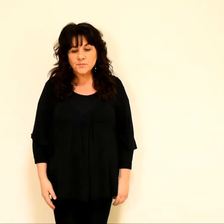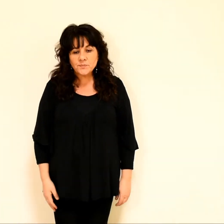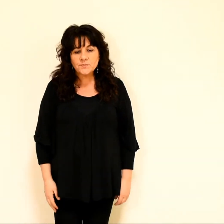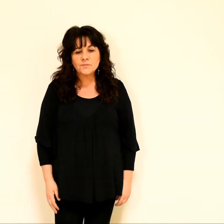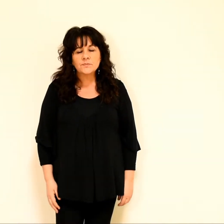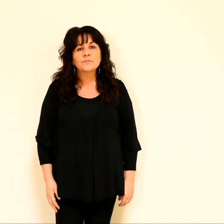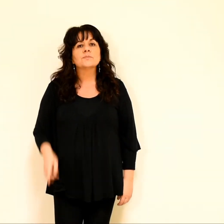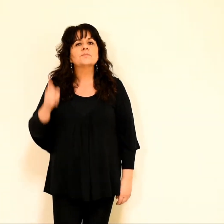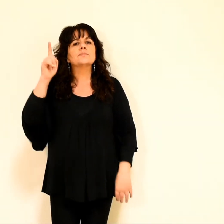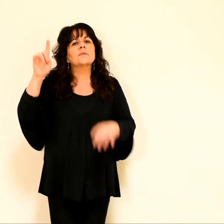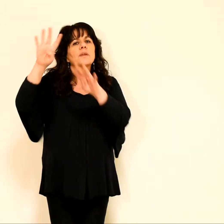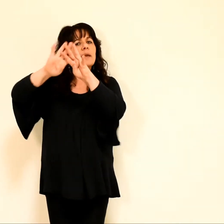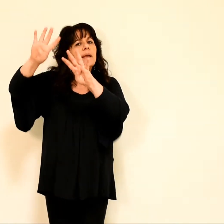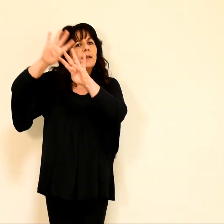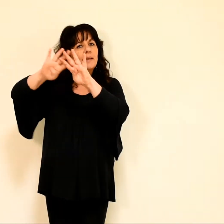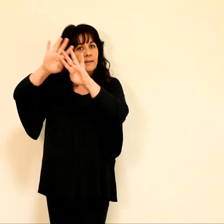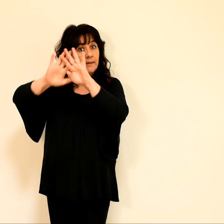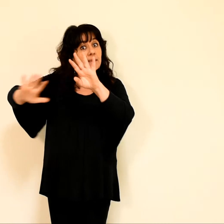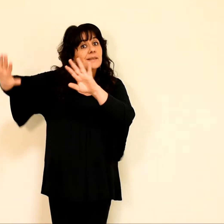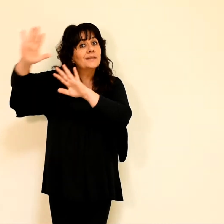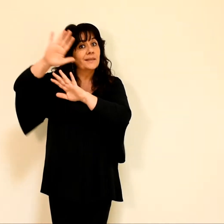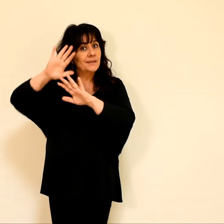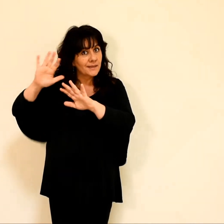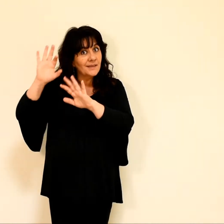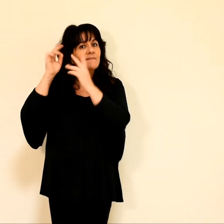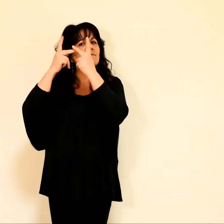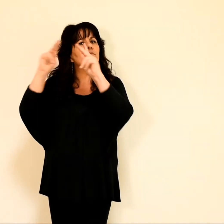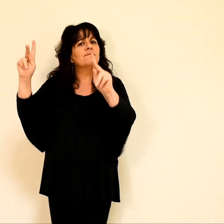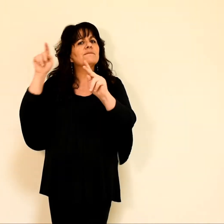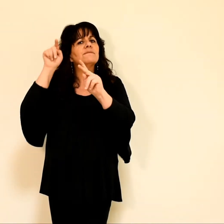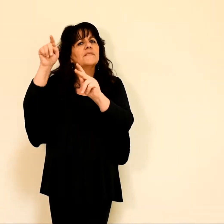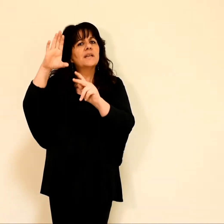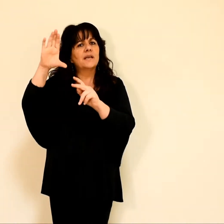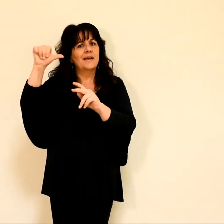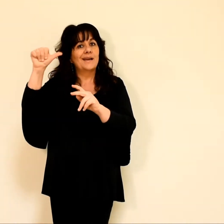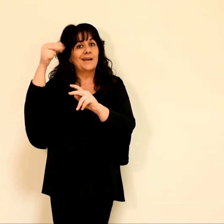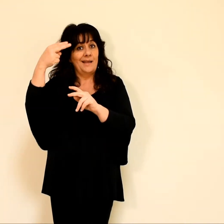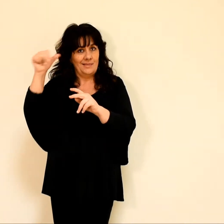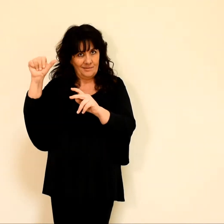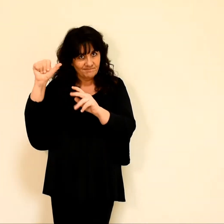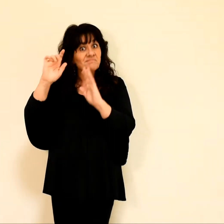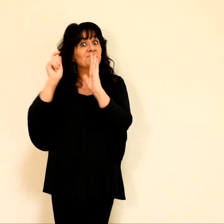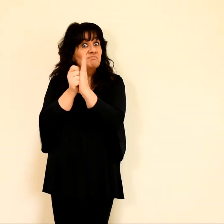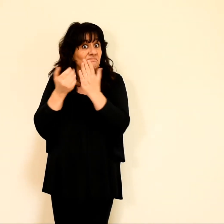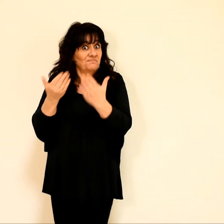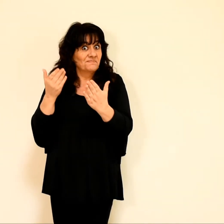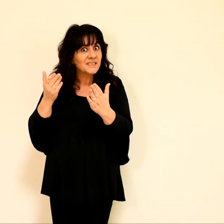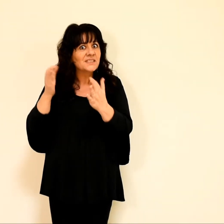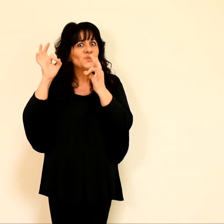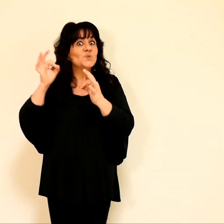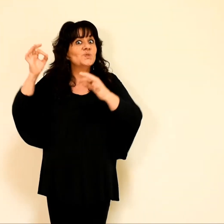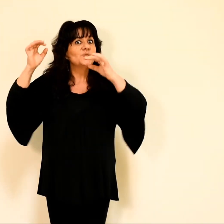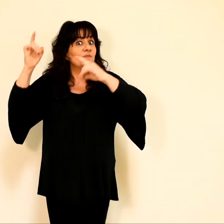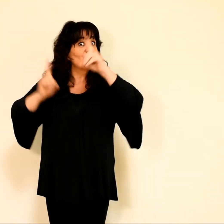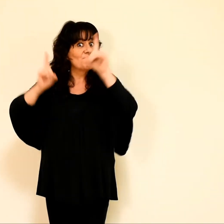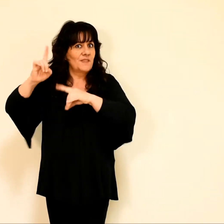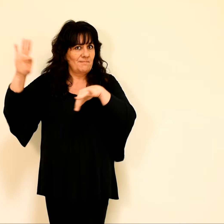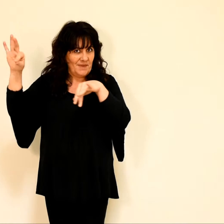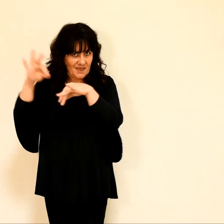En ce temps-là, il y eut un mariage à Cana de Galilée. La mère de Jésus était